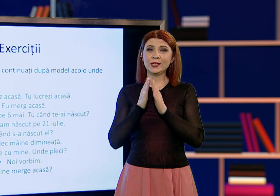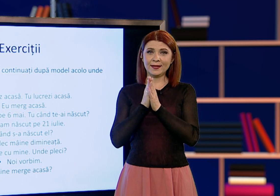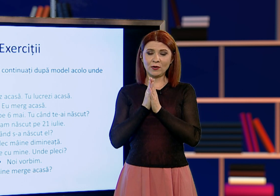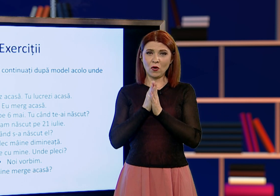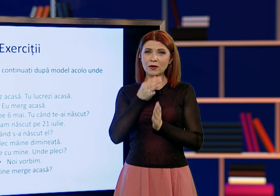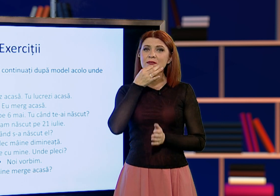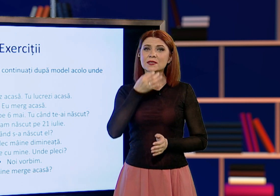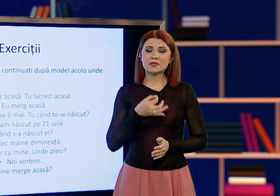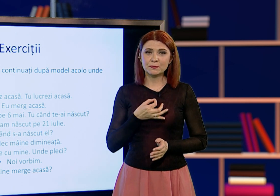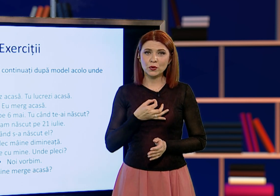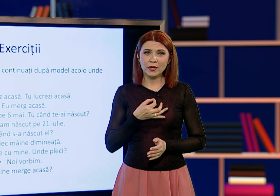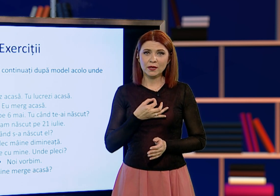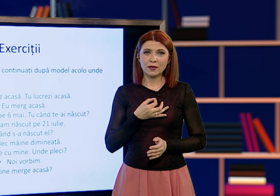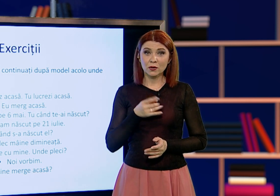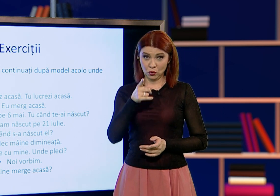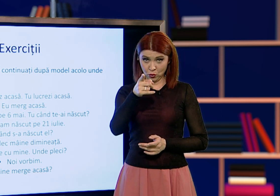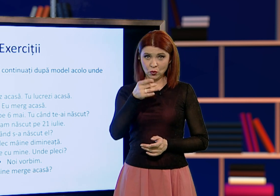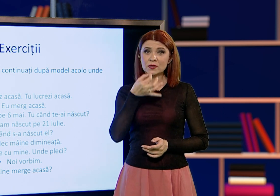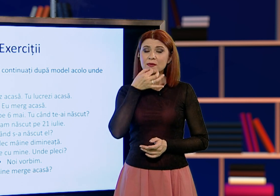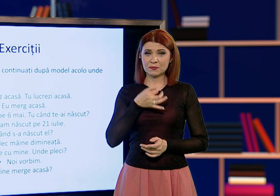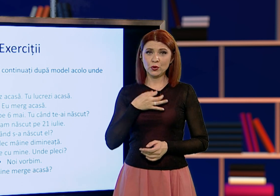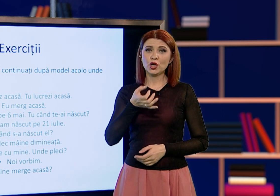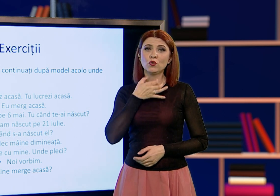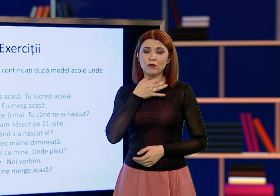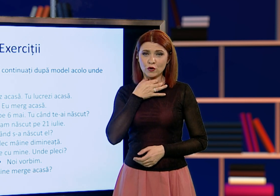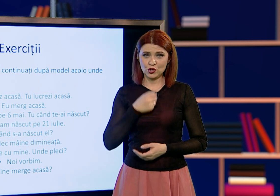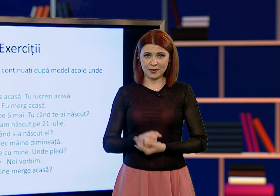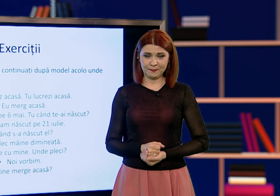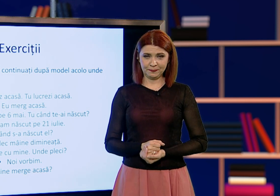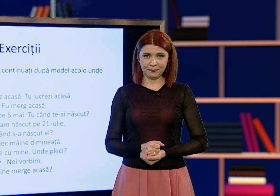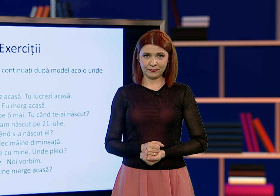te rog să mi spui tu să mi spui cu voce